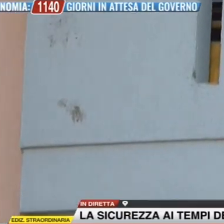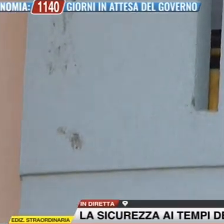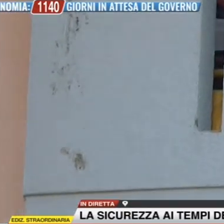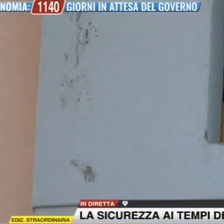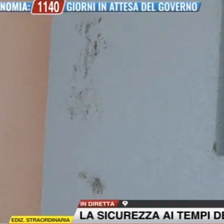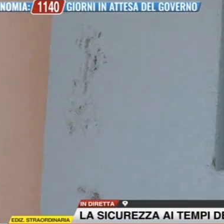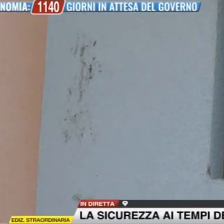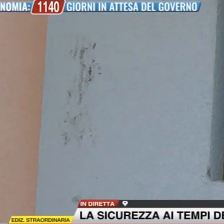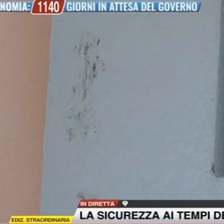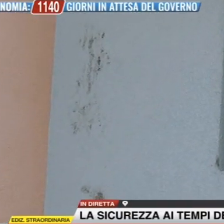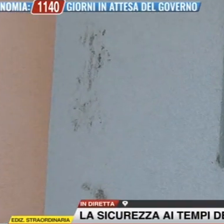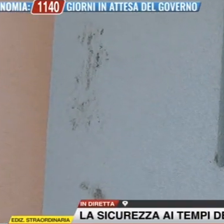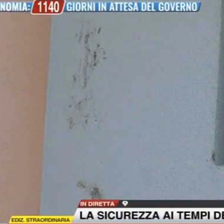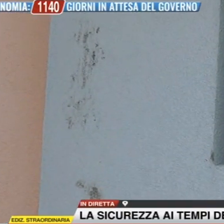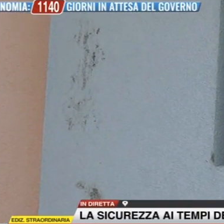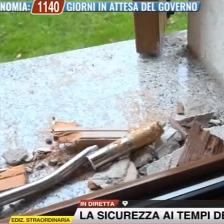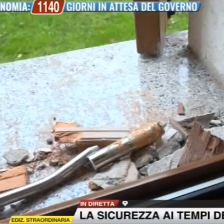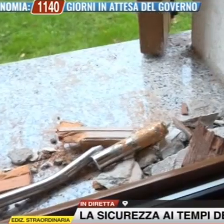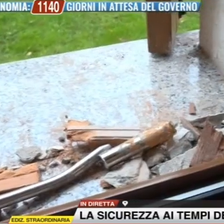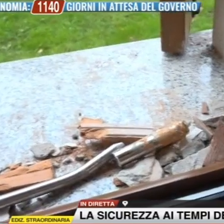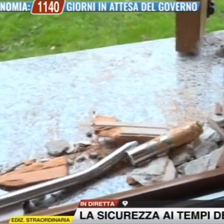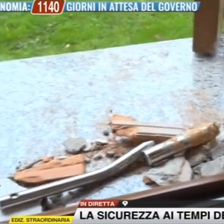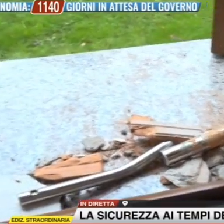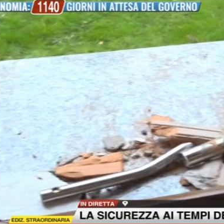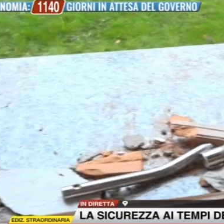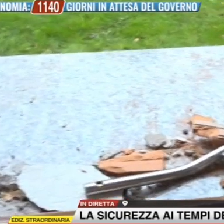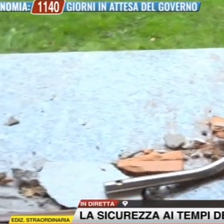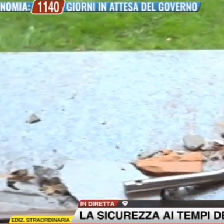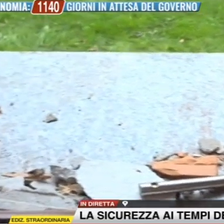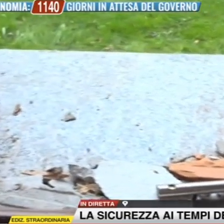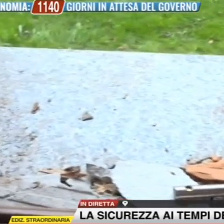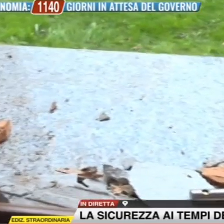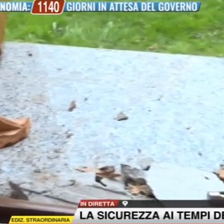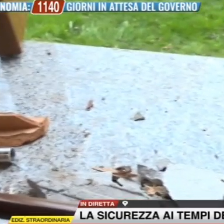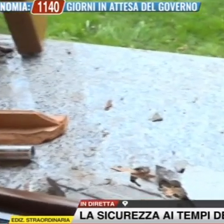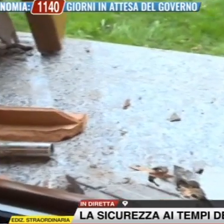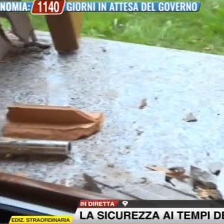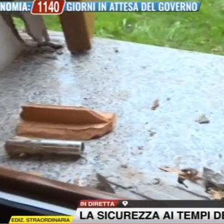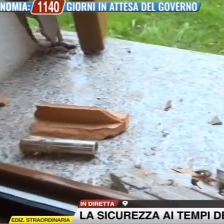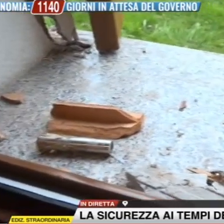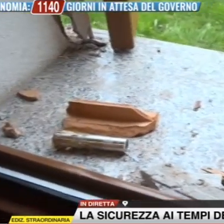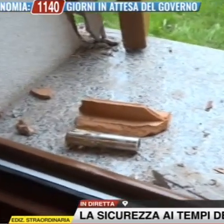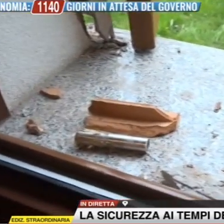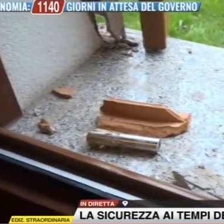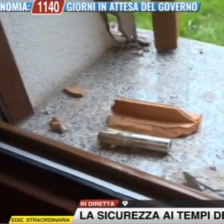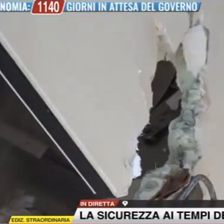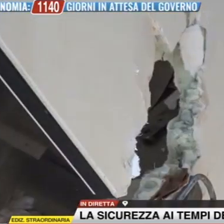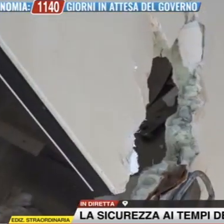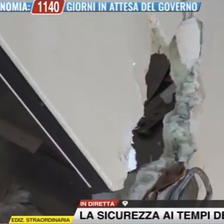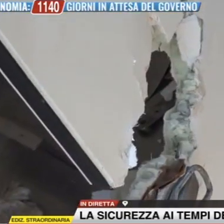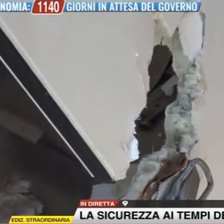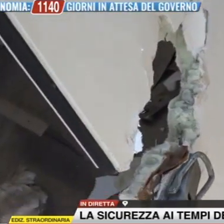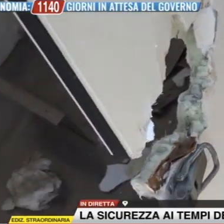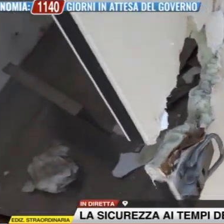queste problematiche. Quindi il non voltarsi dall'altra parte, insomma, bisogna essere attivi in questo senso. Riteniamo che sia fondamentale la collaborazione